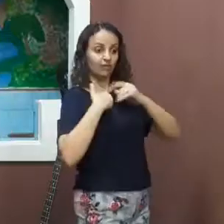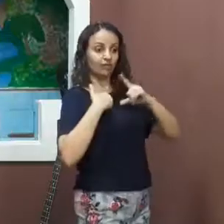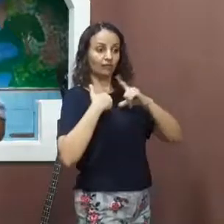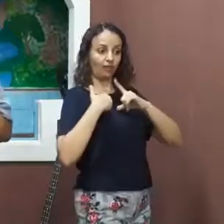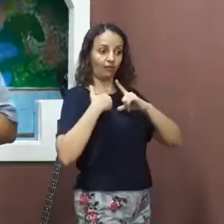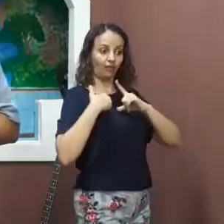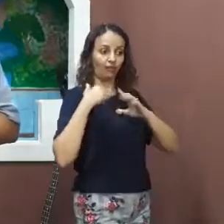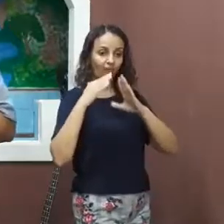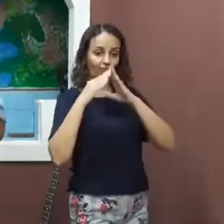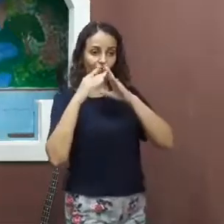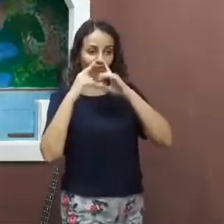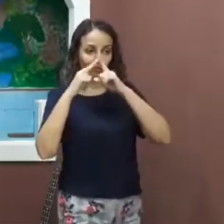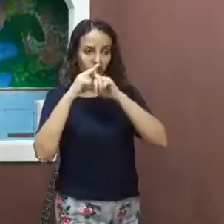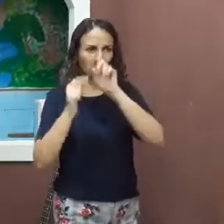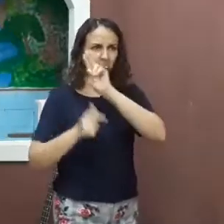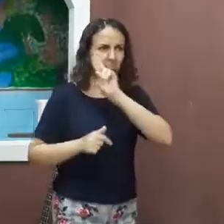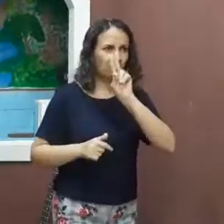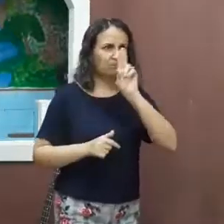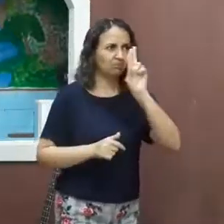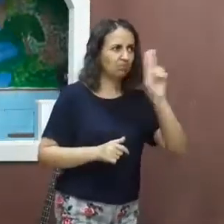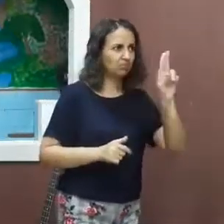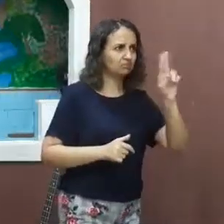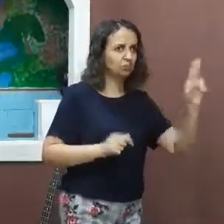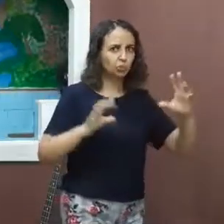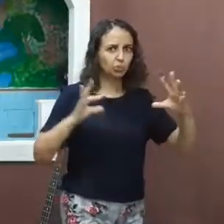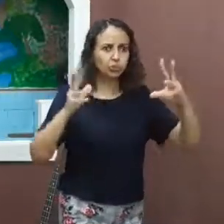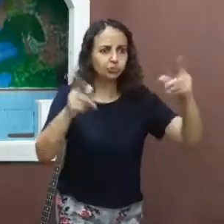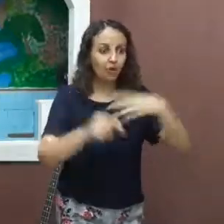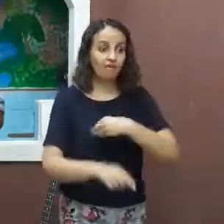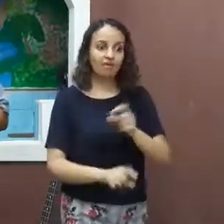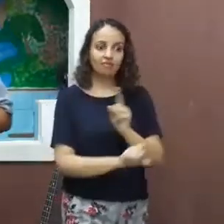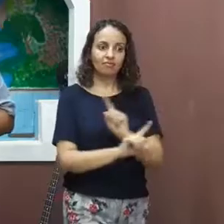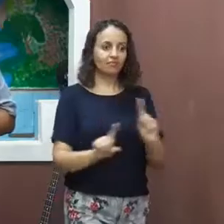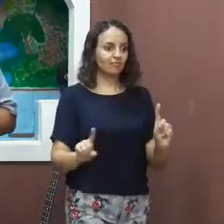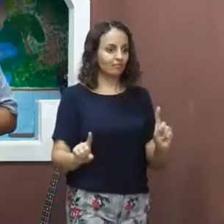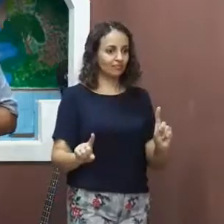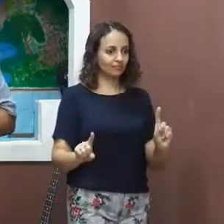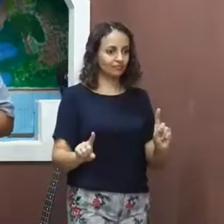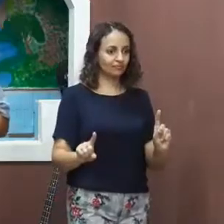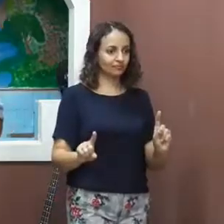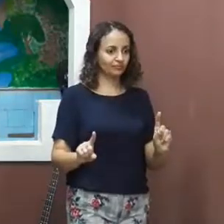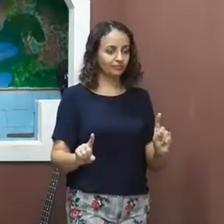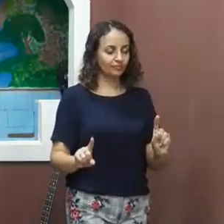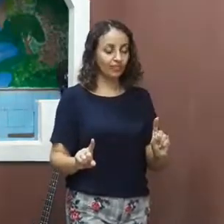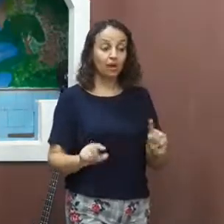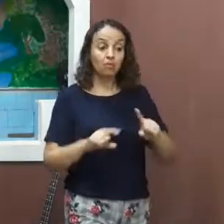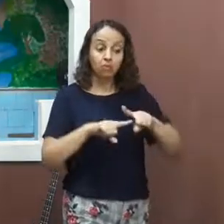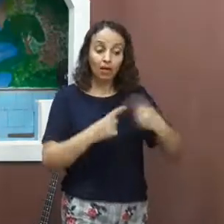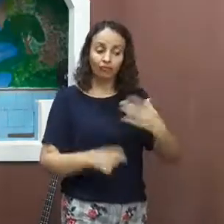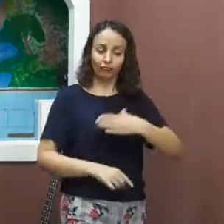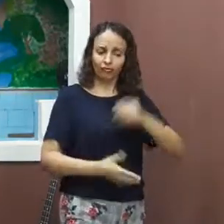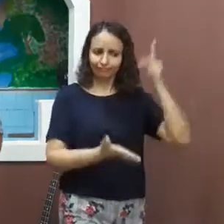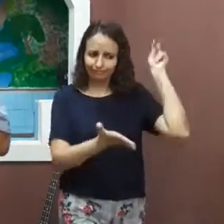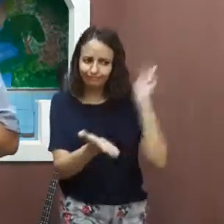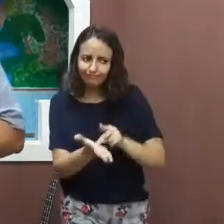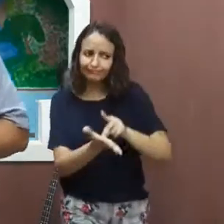Albi, são aqueles que entregaram a vida a Jesus. Todos são criaturas de Deus. Mas aqueles que são filhos de